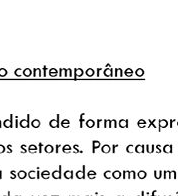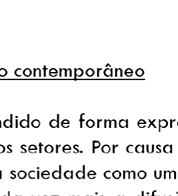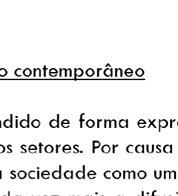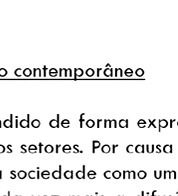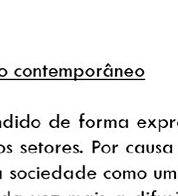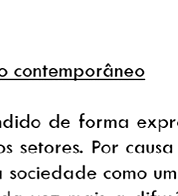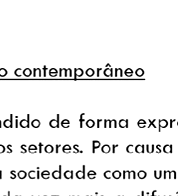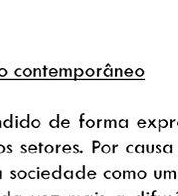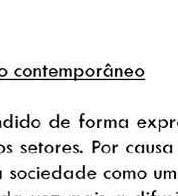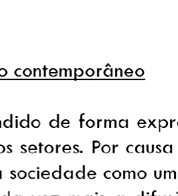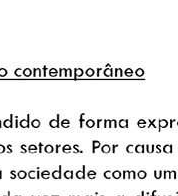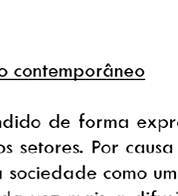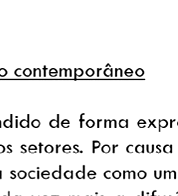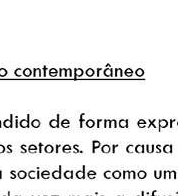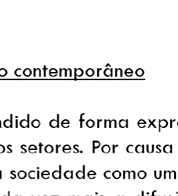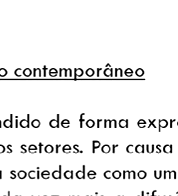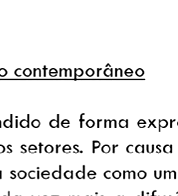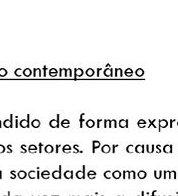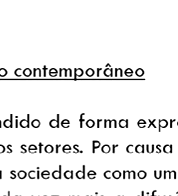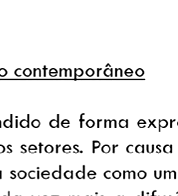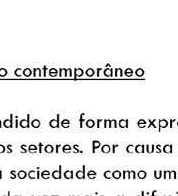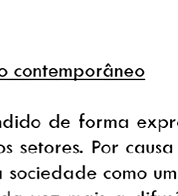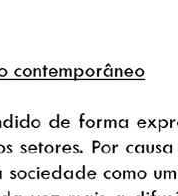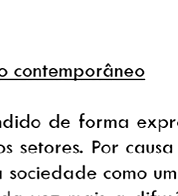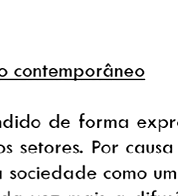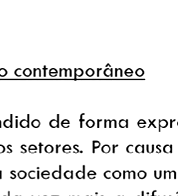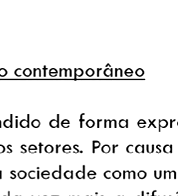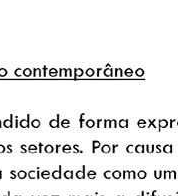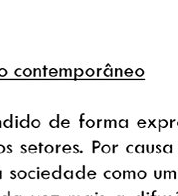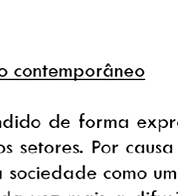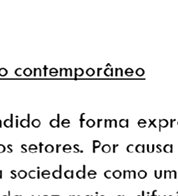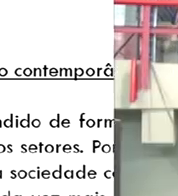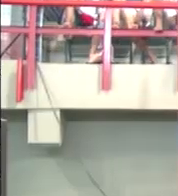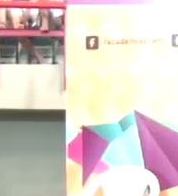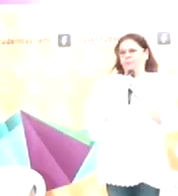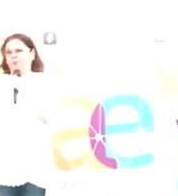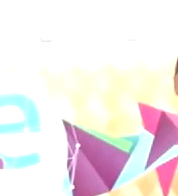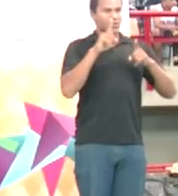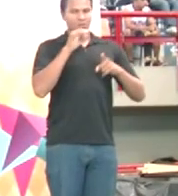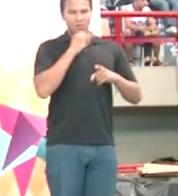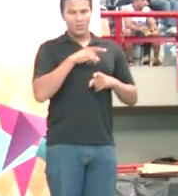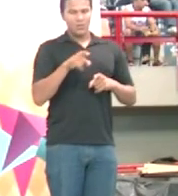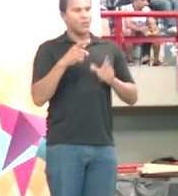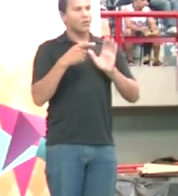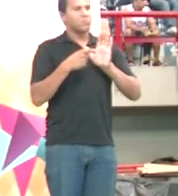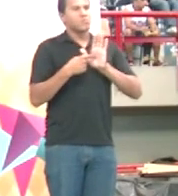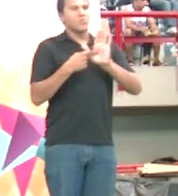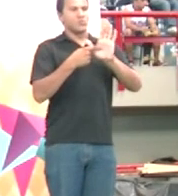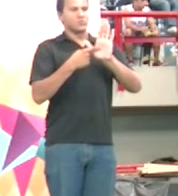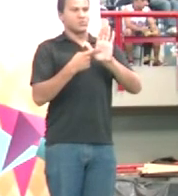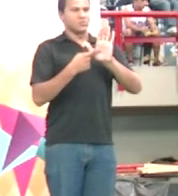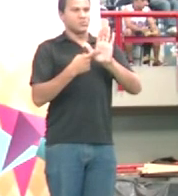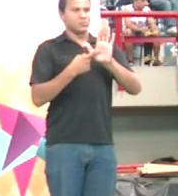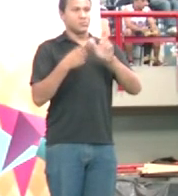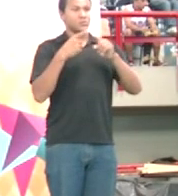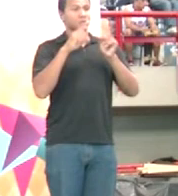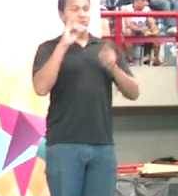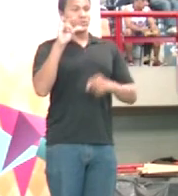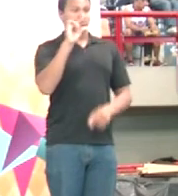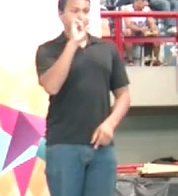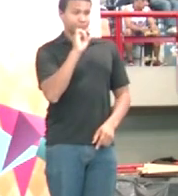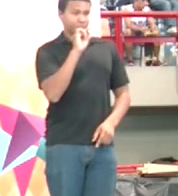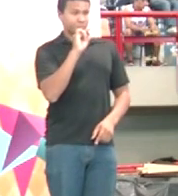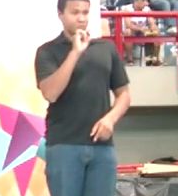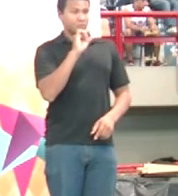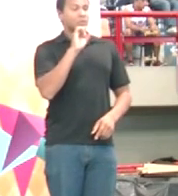que governo é minúsculo? Quando ele não está especificado. Ou então vem dizendo, por